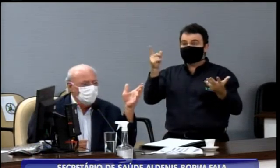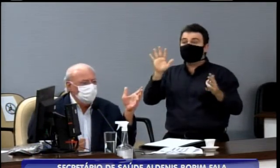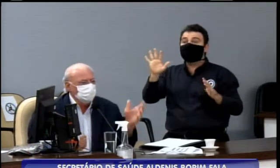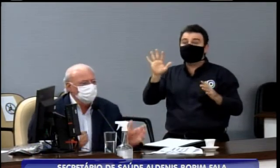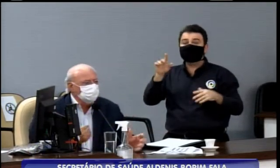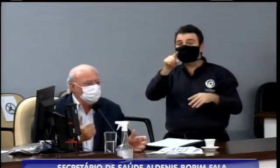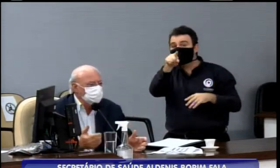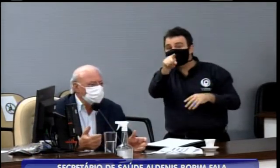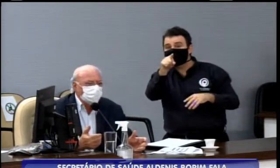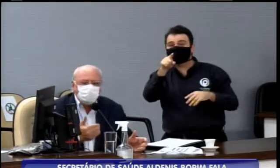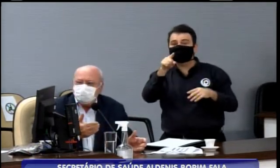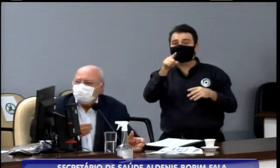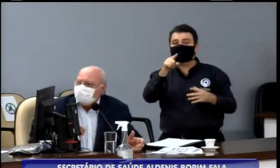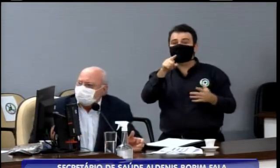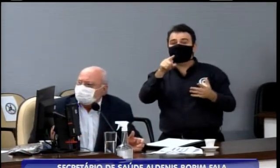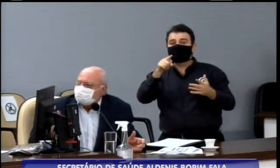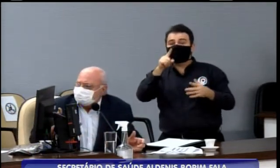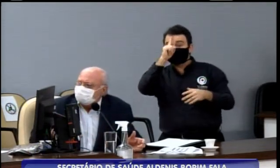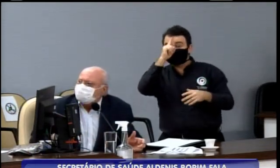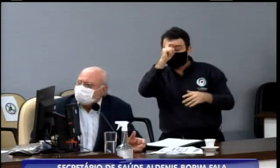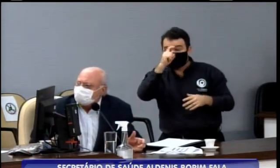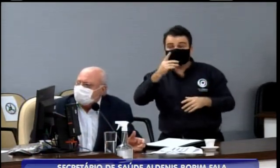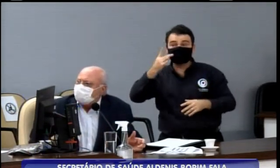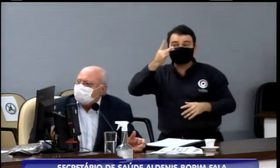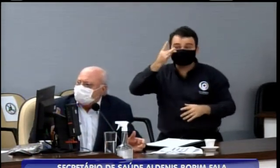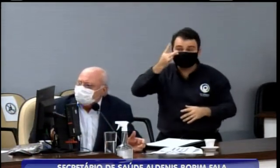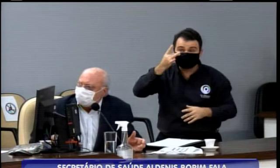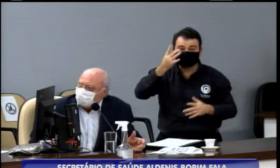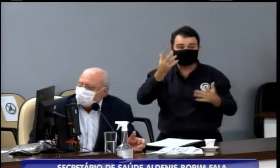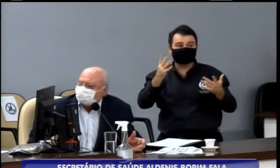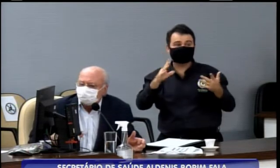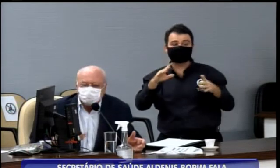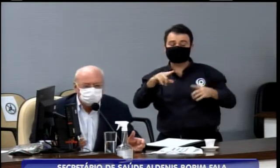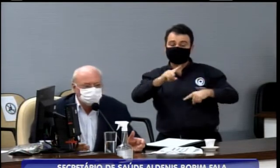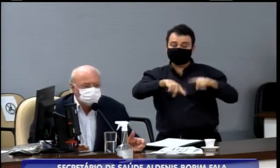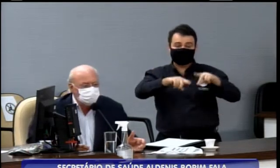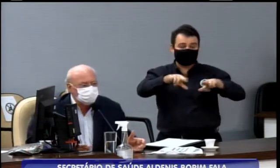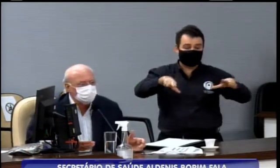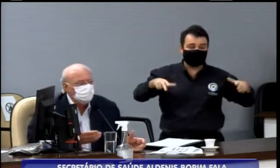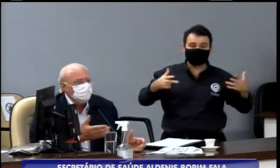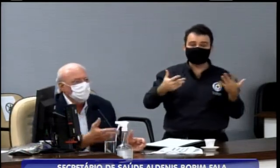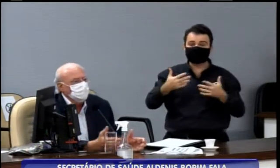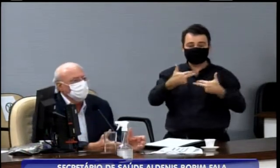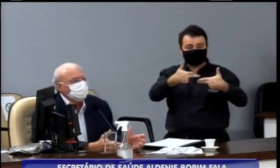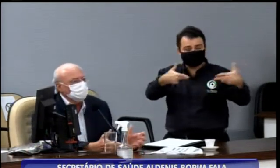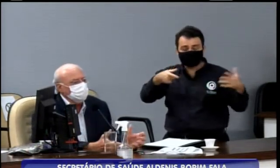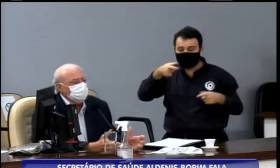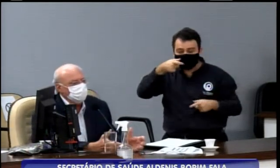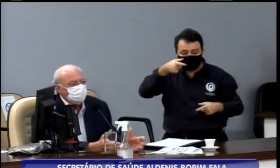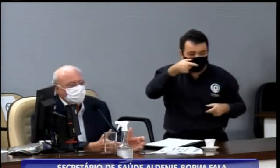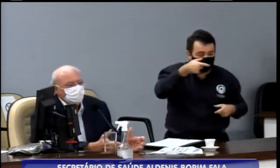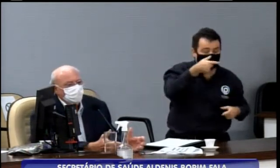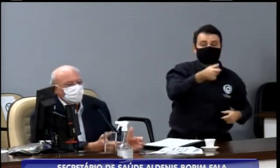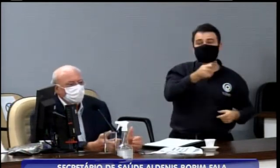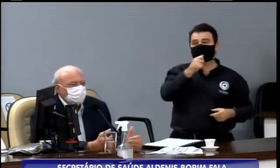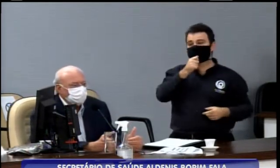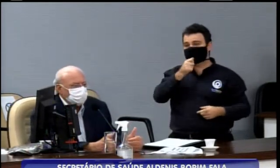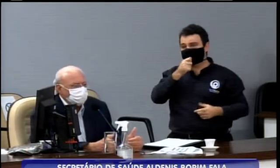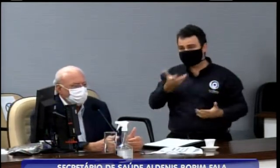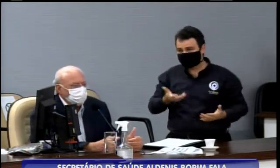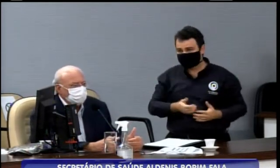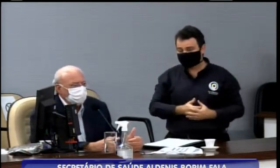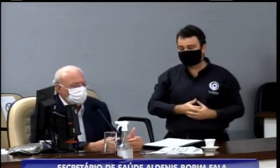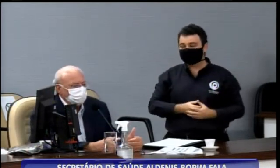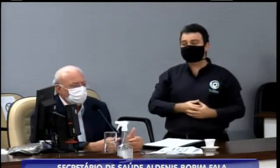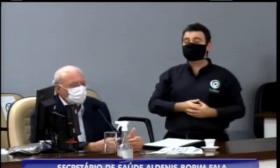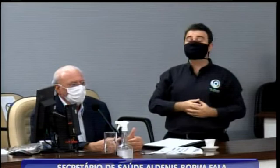hospital, ela não viu a qualidade desse hospital com equipamentos e assim por diante. E também, o inverso